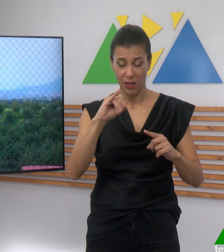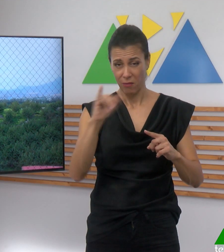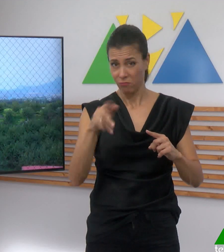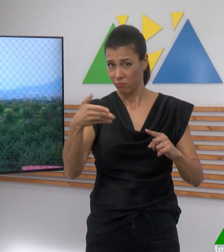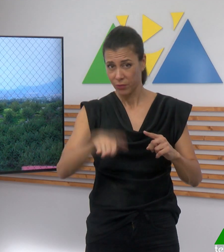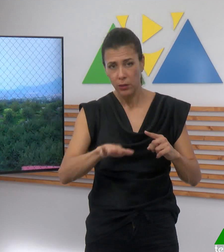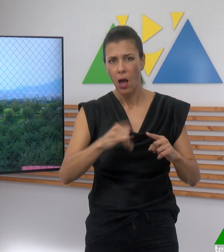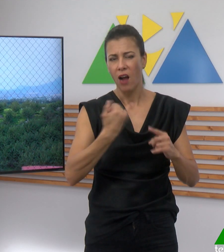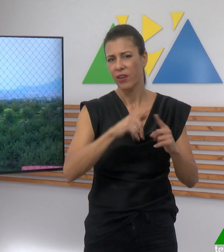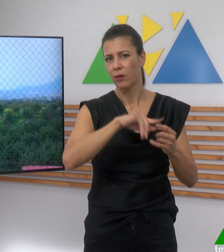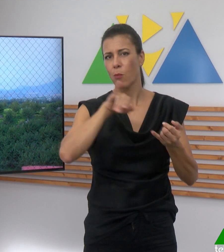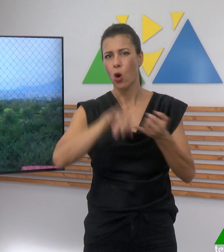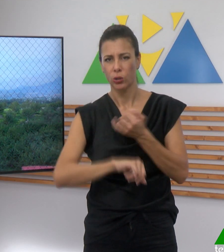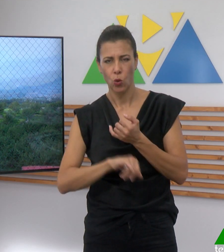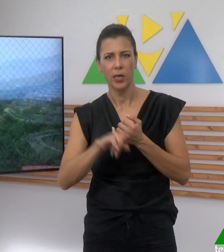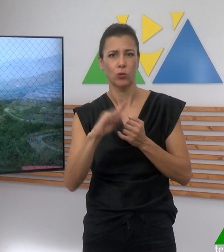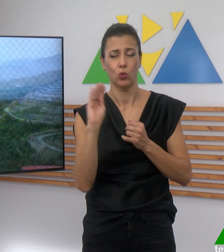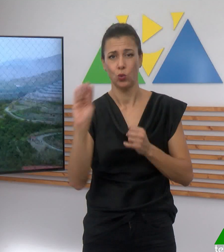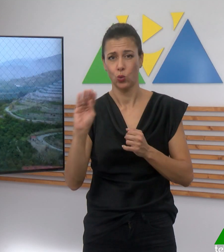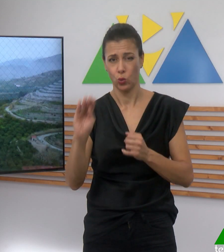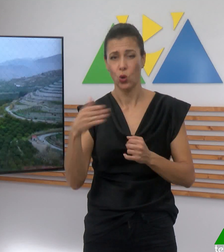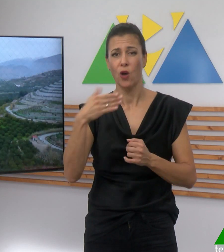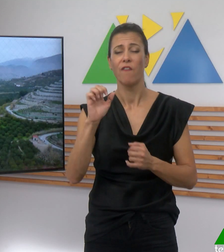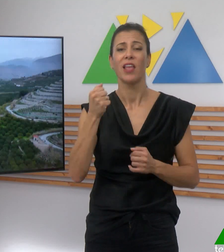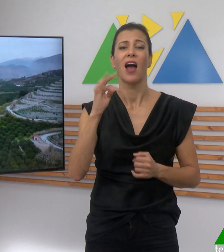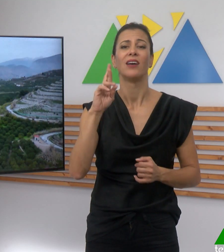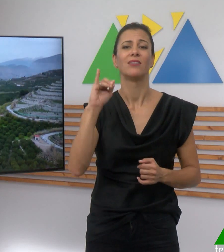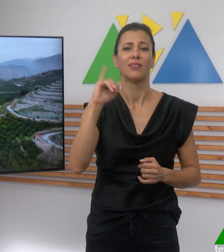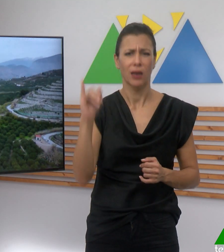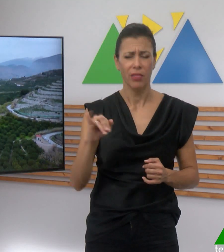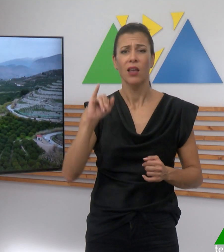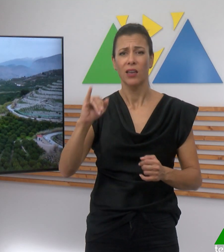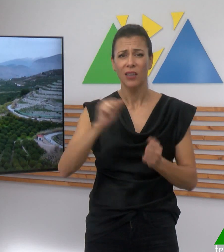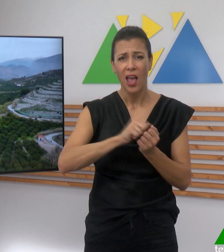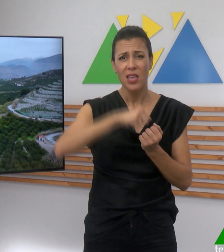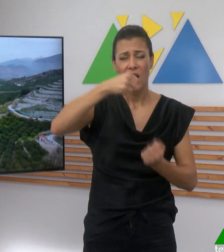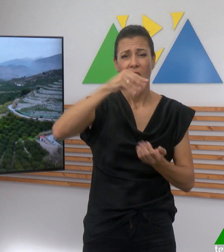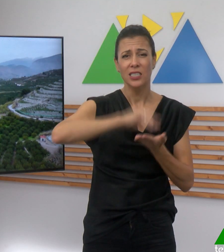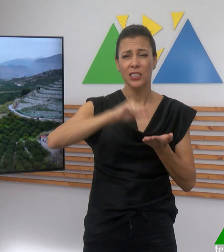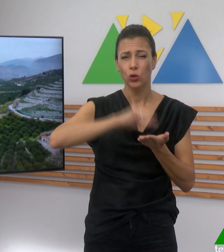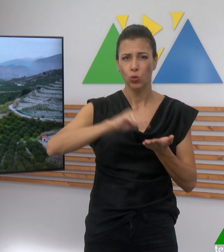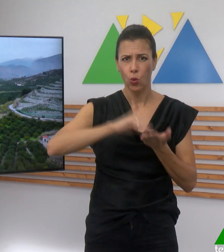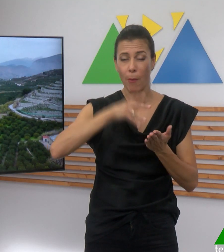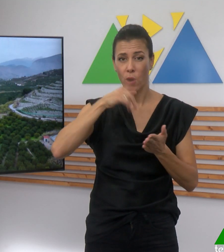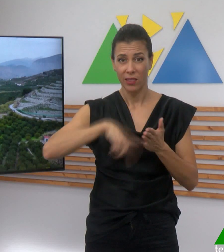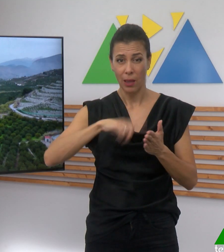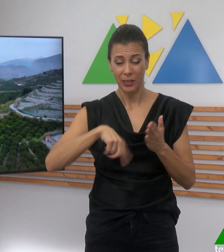mujer Beatriz Galindo y se conservan algunas escrituras del arrendamiento de este molino de liña a